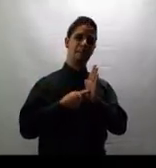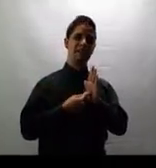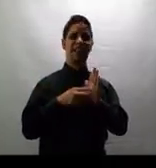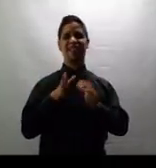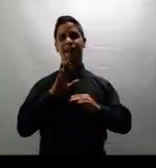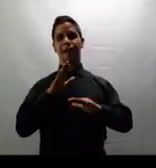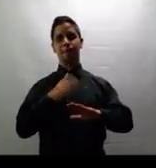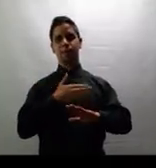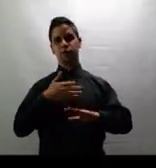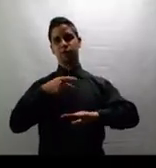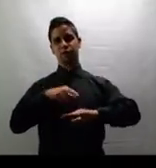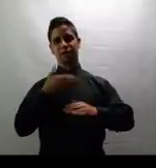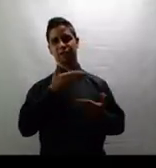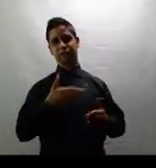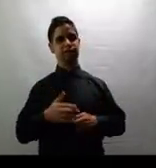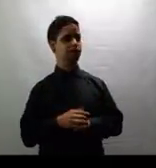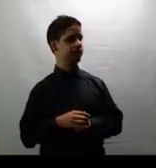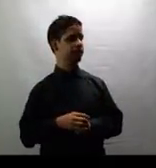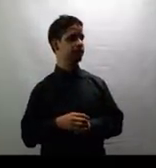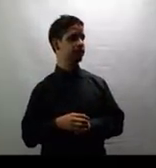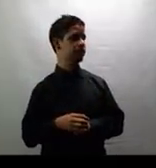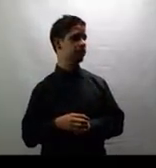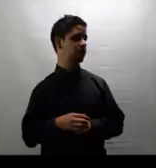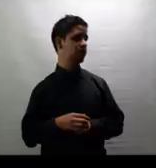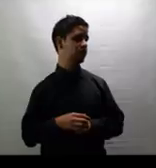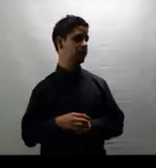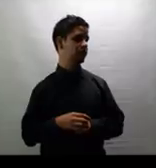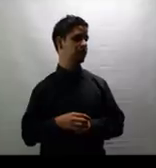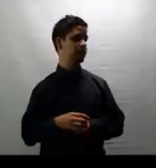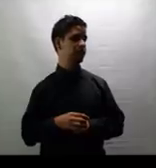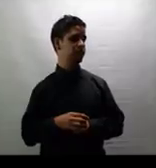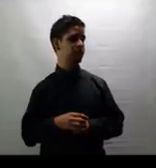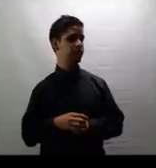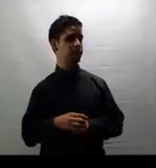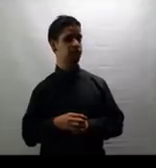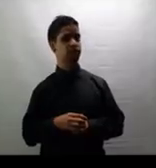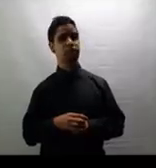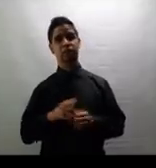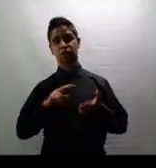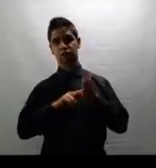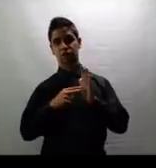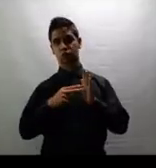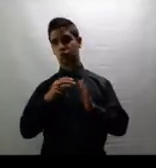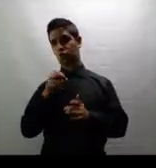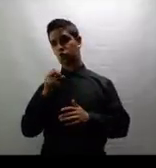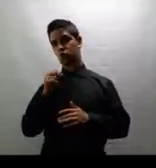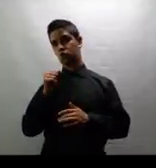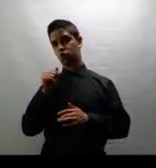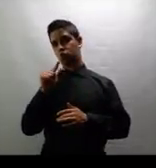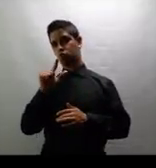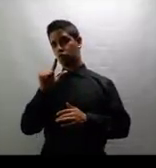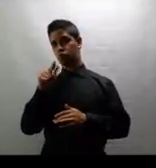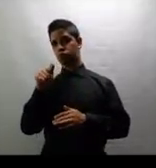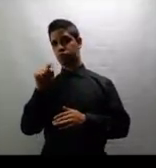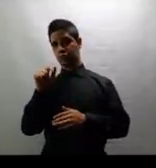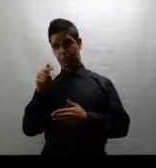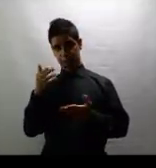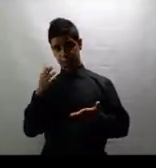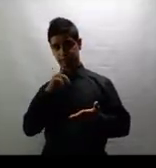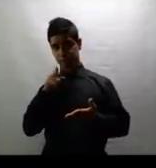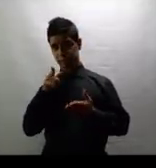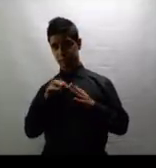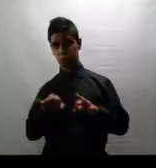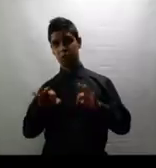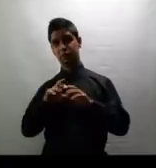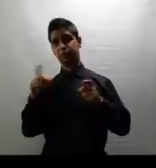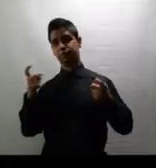además que sólo estás solo estaba solo estás y eso hay que celebrarlo aparte de